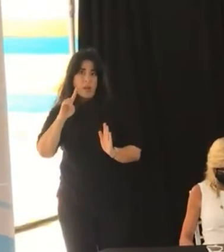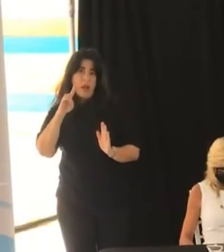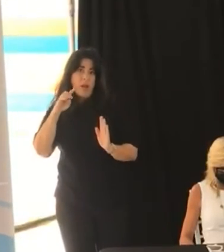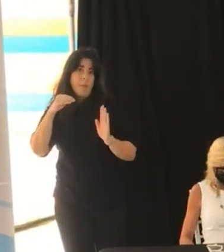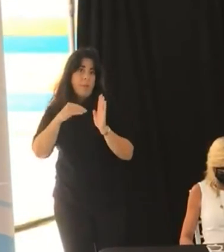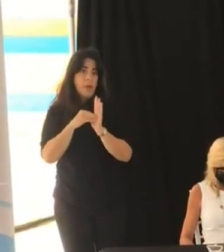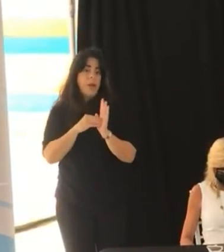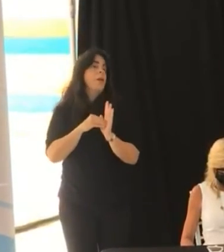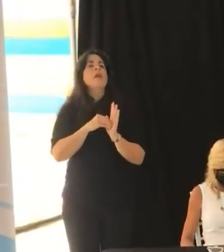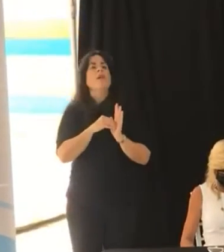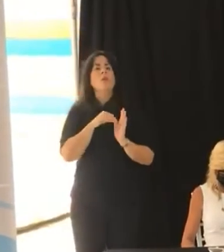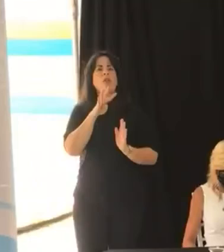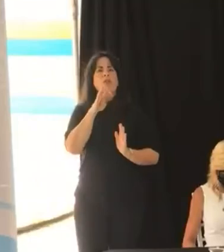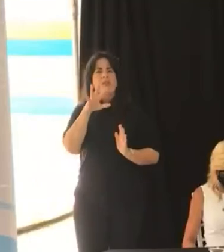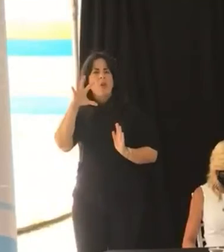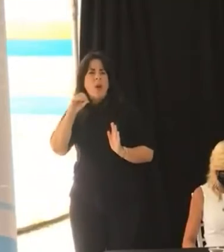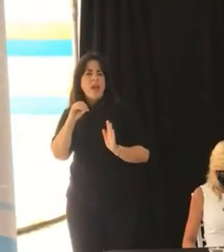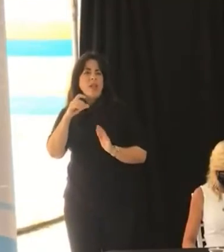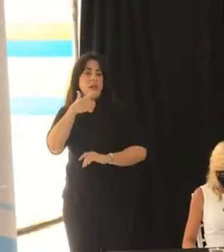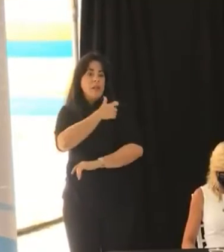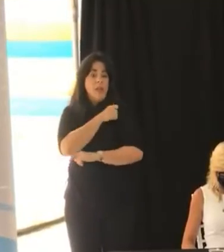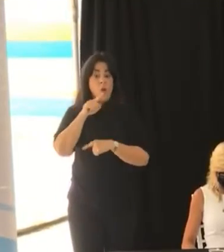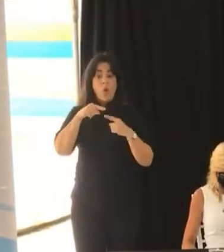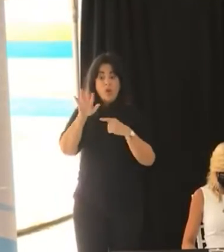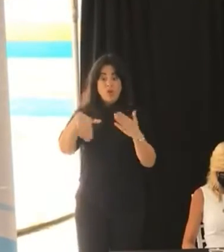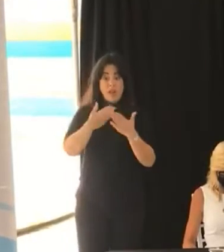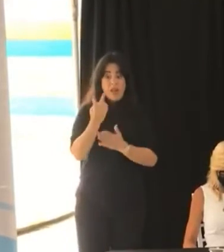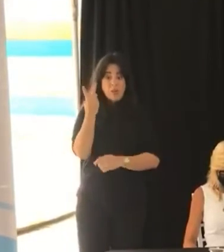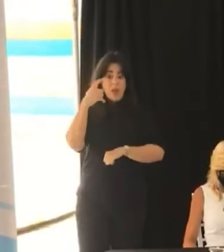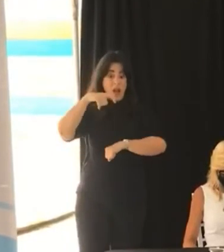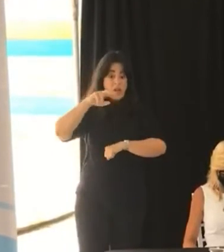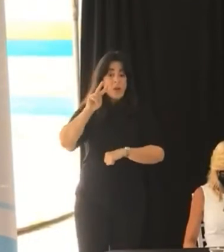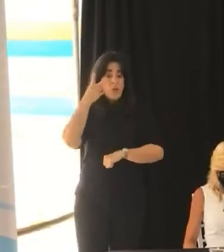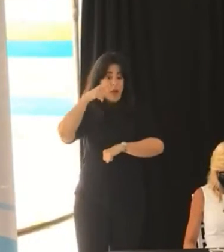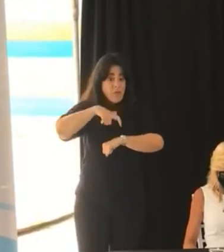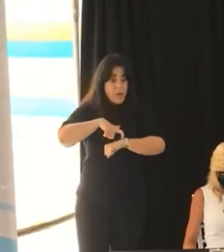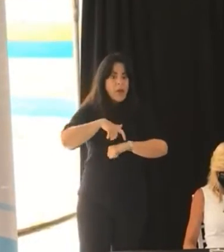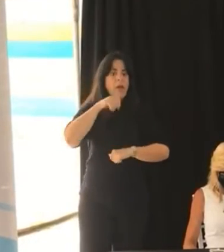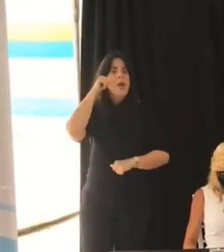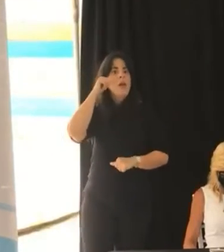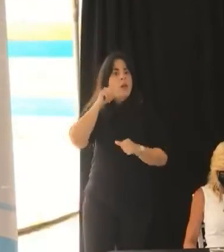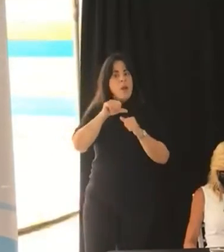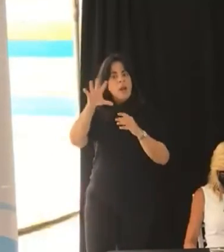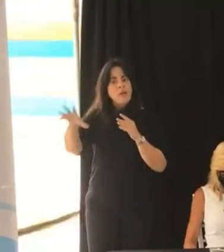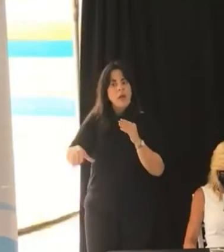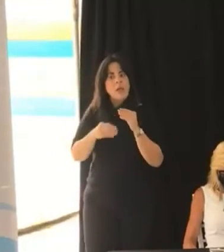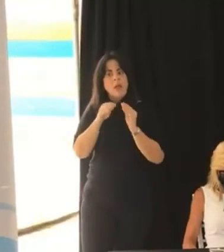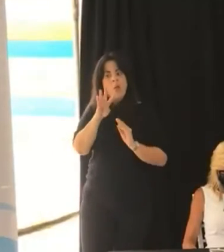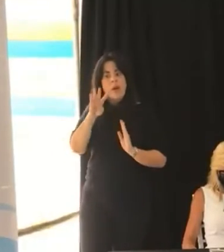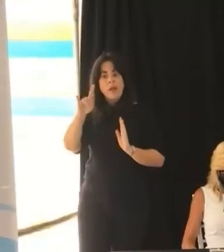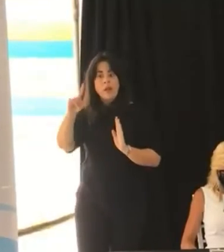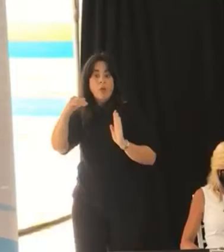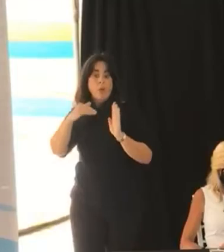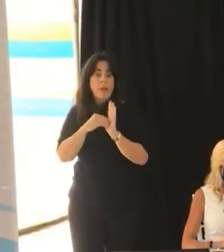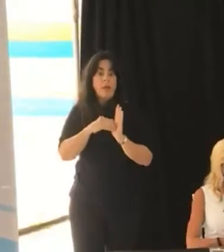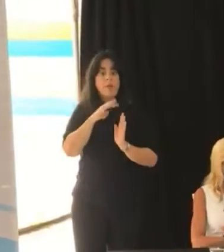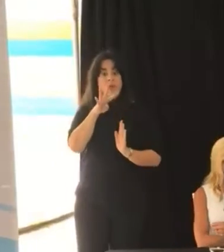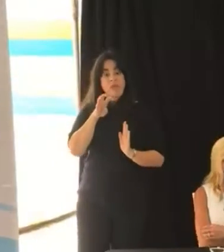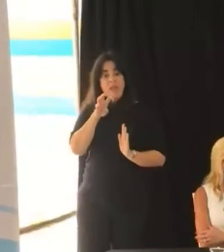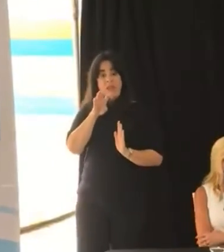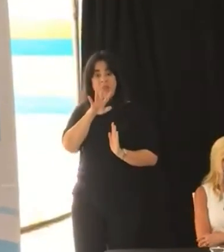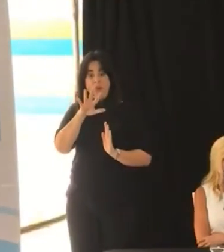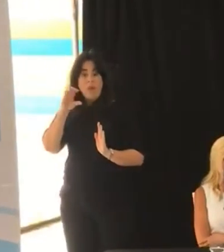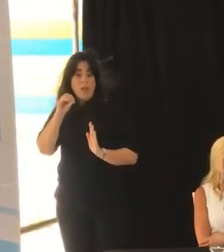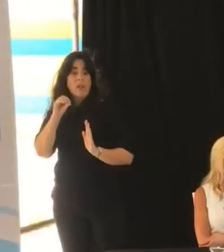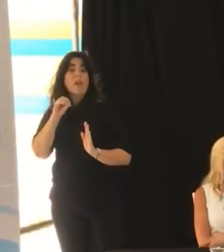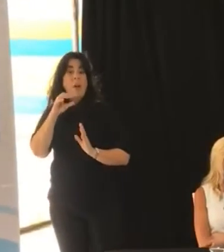41.450 dosis en Puerto Rico, y cuando llega la segunda dosis, añádele a eso 40.441 dosis más, o sea, y los